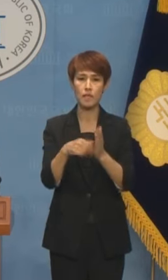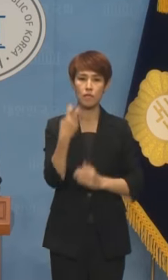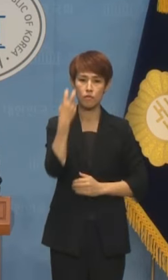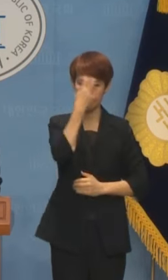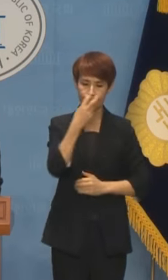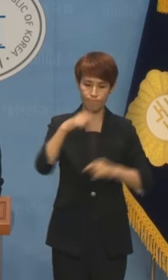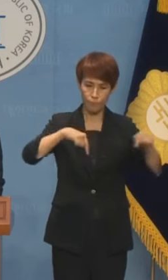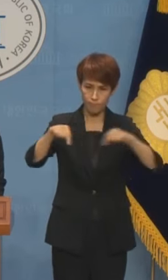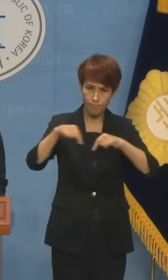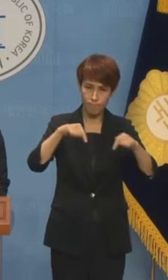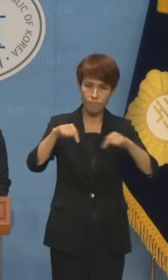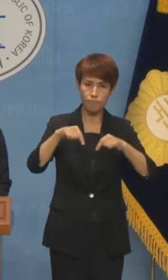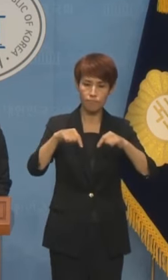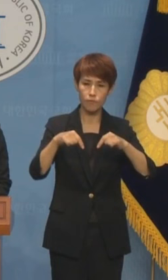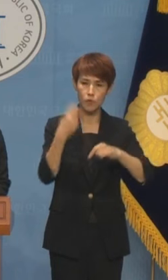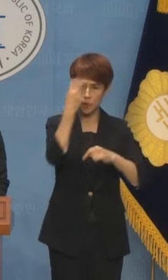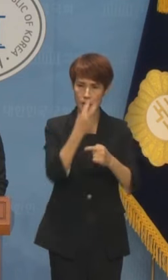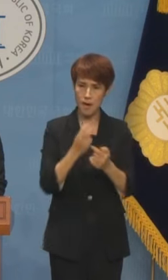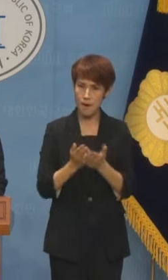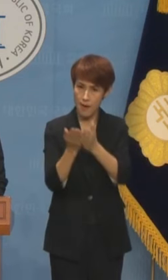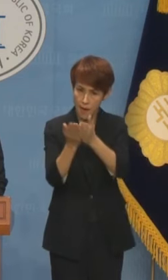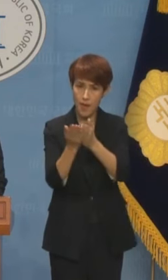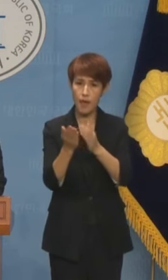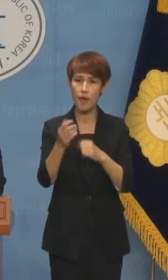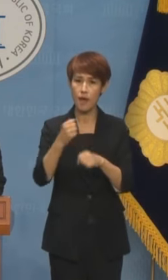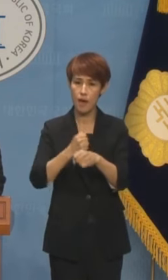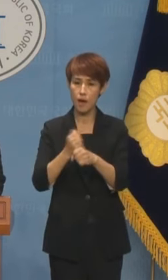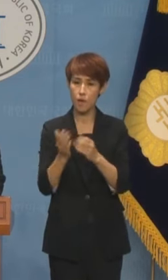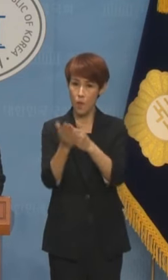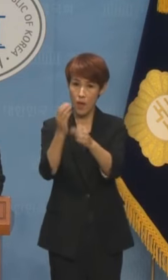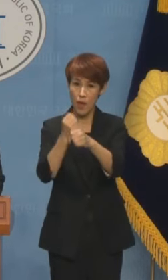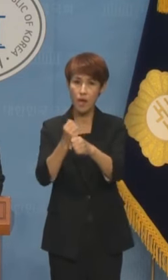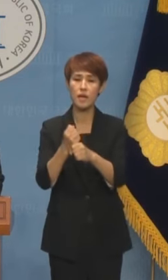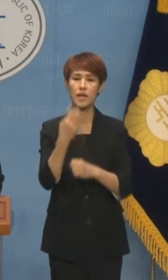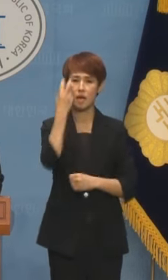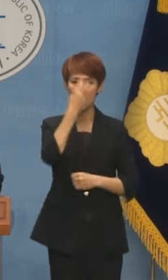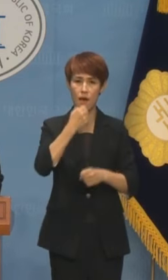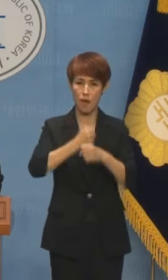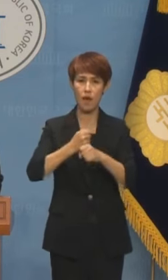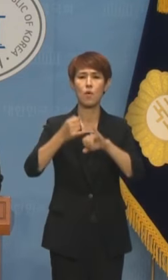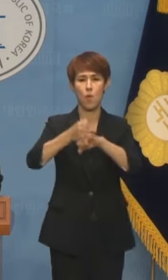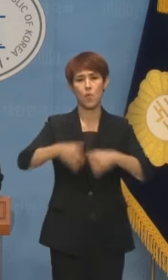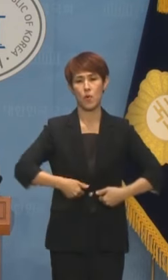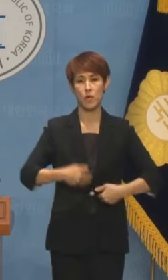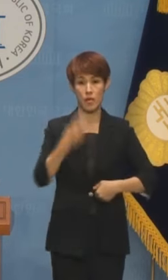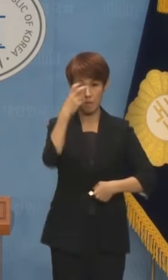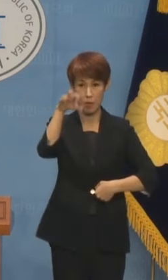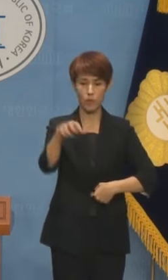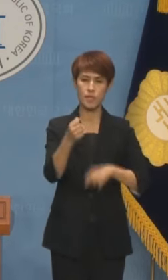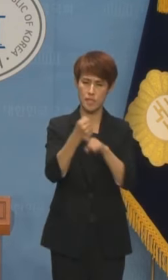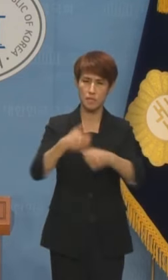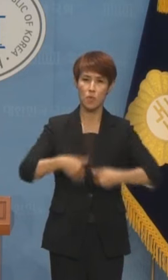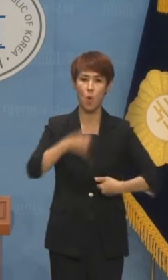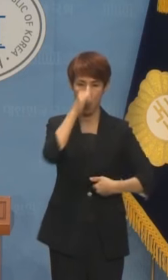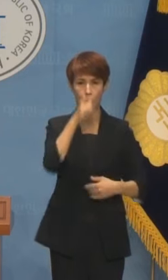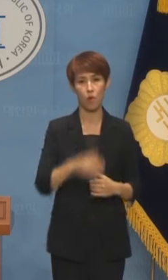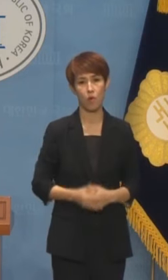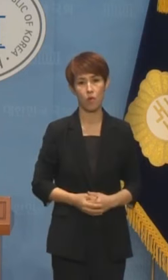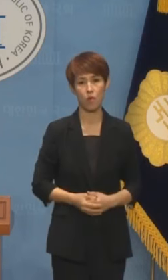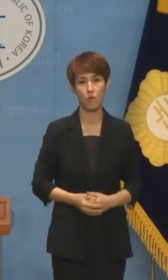일탈을 바로잡고 책임을 물어야 할 것입니다. 2024년 5월 10일 더불어민주당